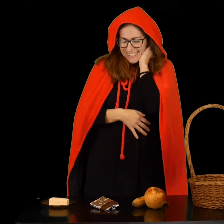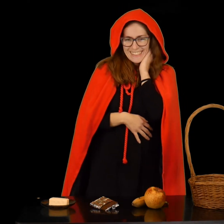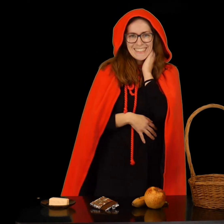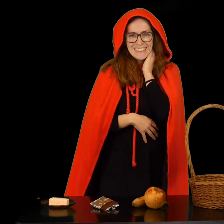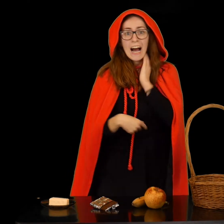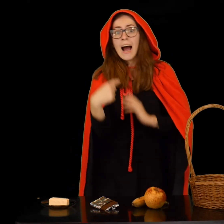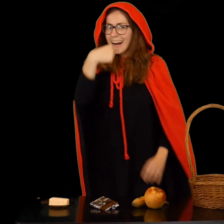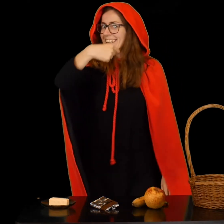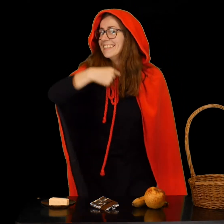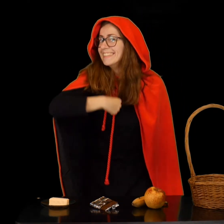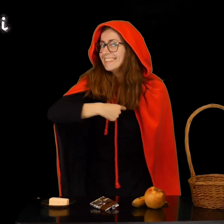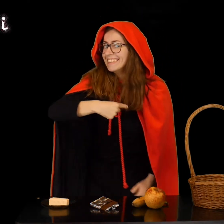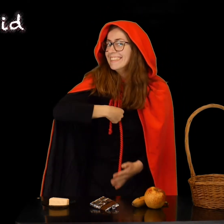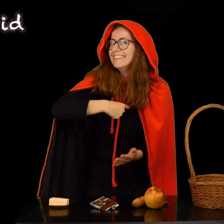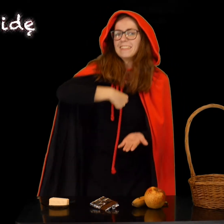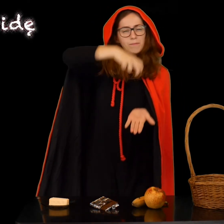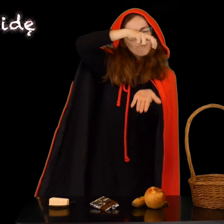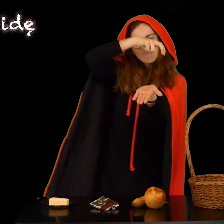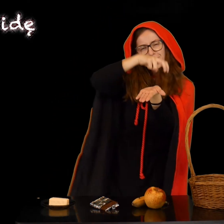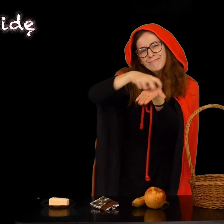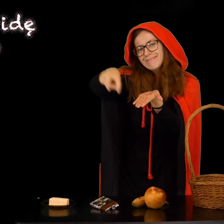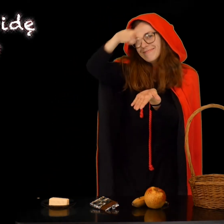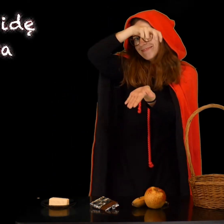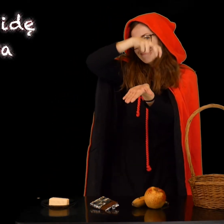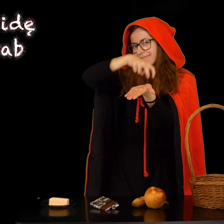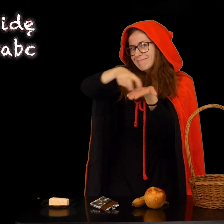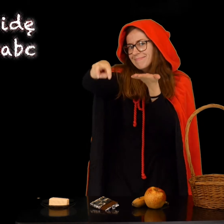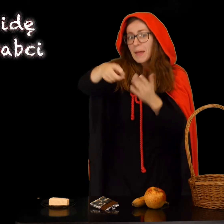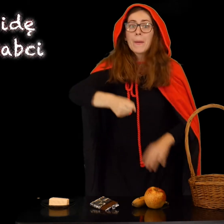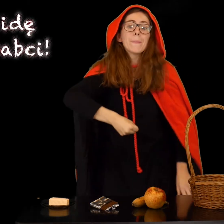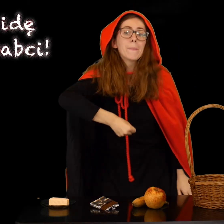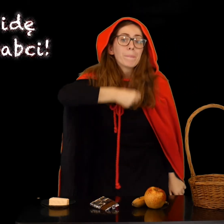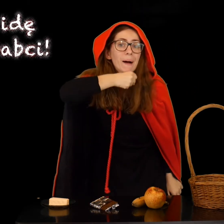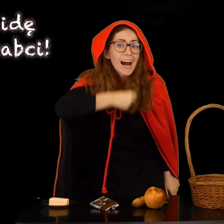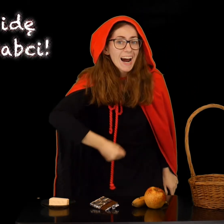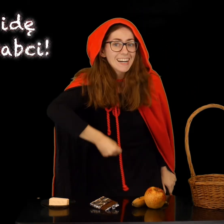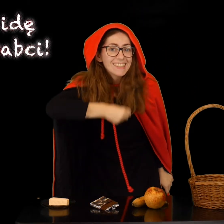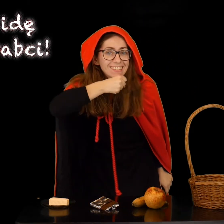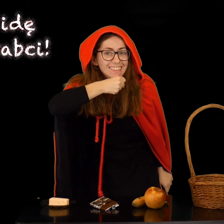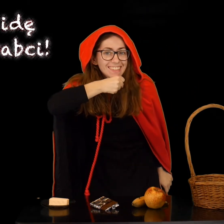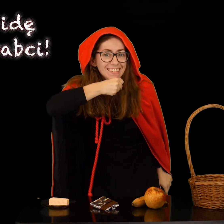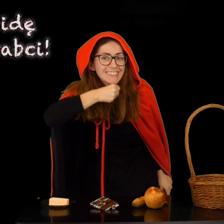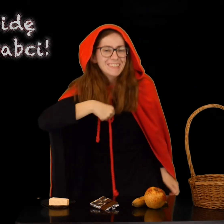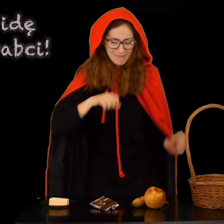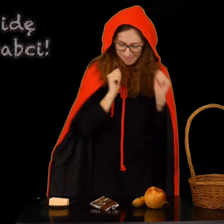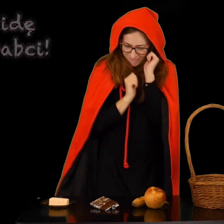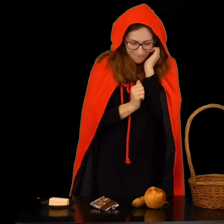spektakularne wydarzenie. Spektakl przygotował warszawski amatorski teatr Cisza na scenie, który działa przy Polskim